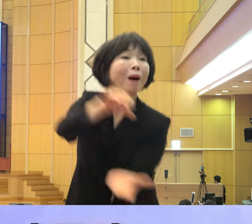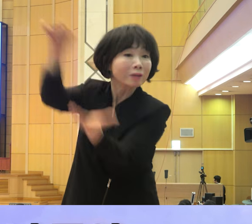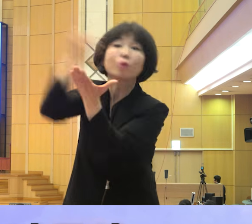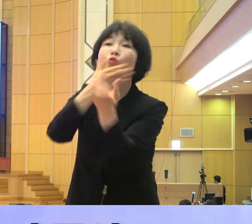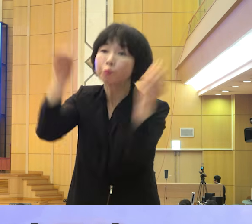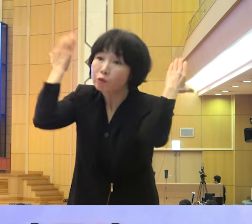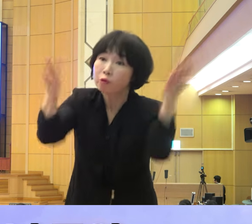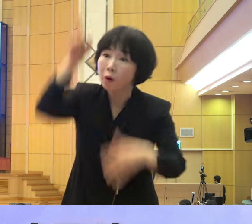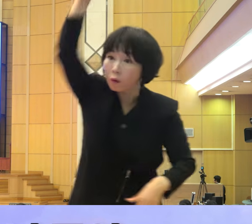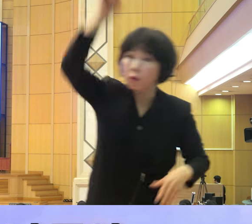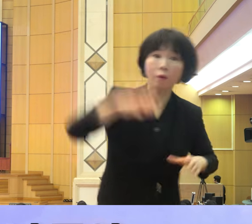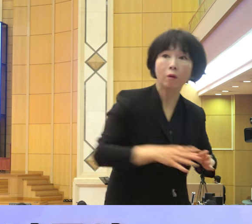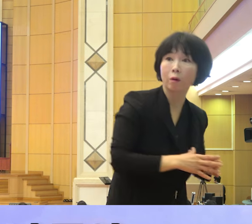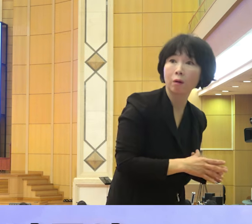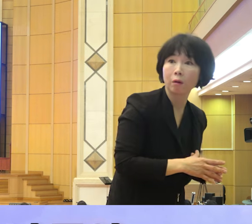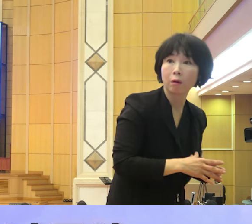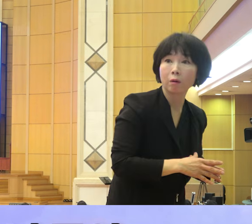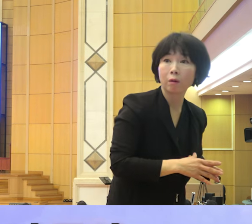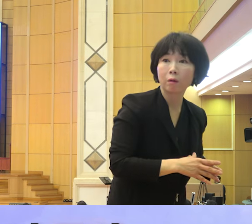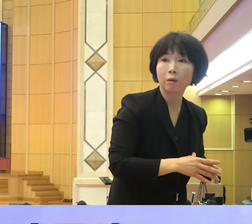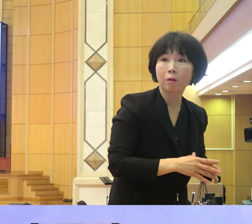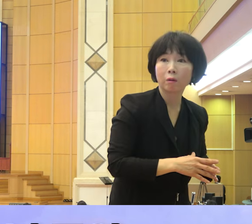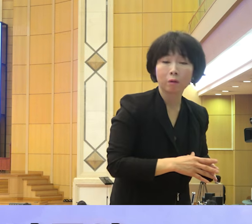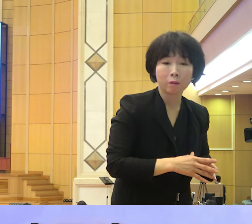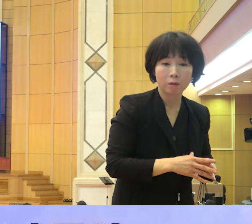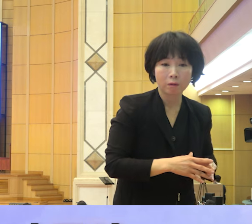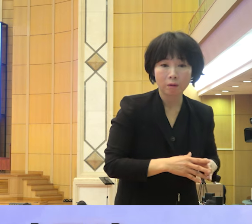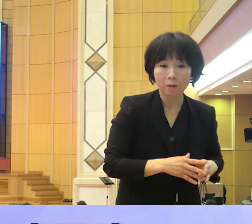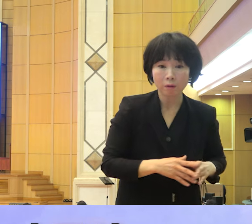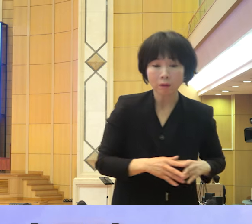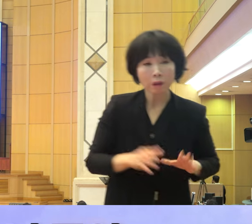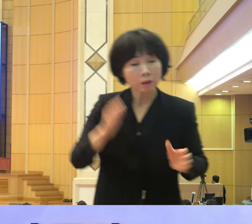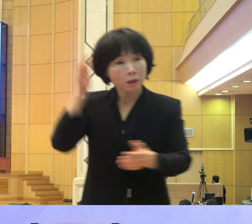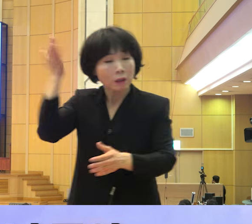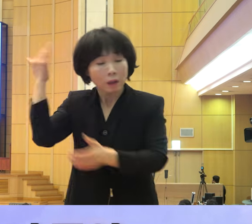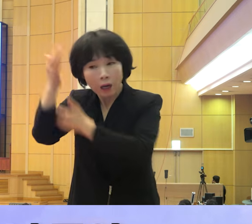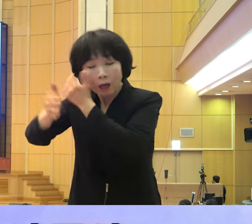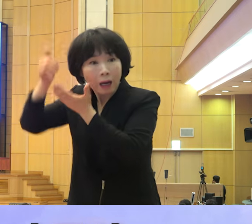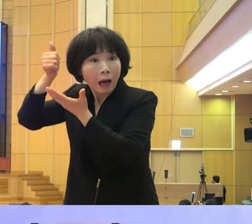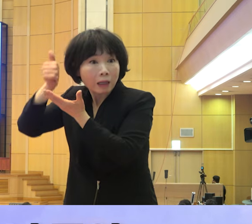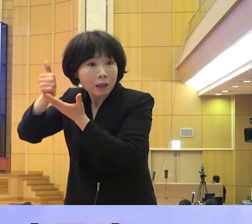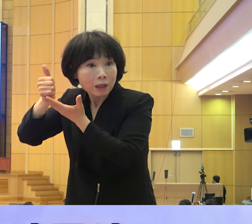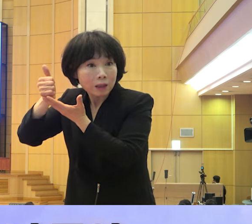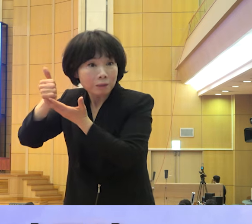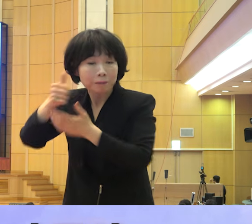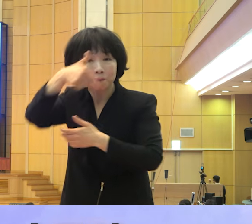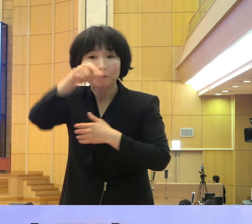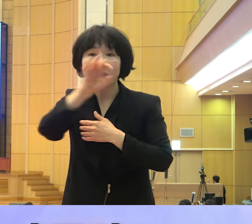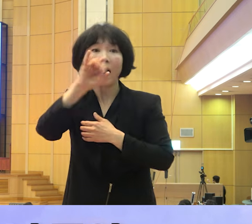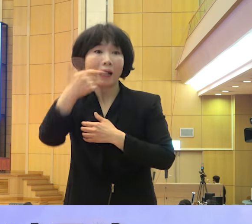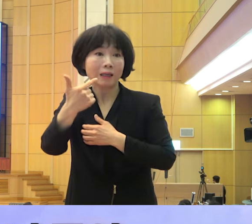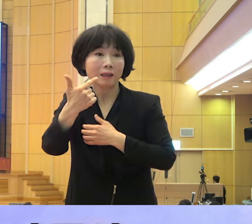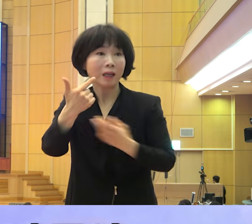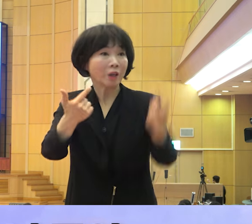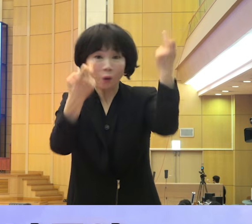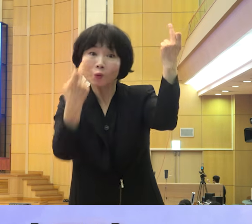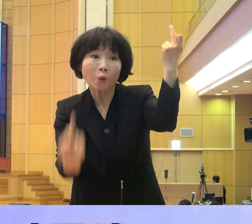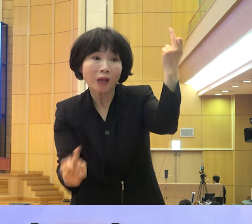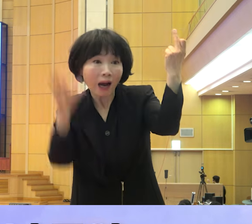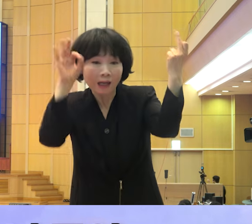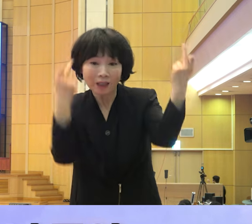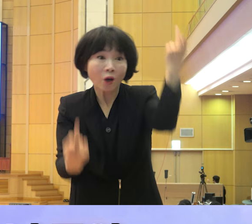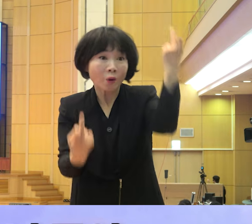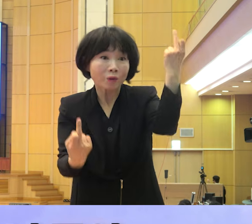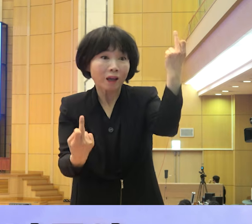하나님께 제사를 드렸다고는 하나 하나님이 가인의 제사 안 받았잖아. 그러니까 망했잖아. 아벨의 제사는 하나님이